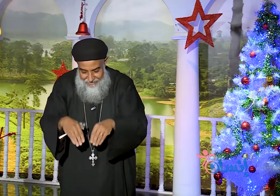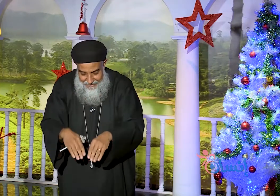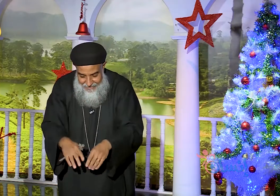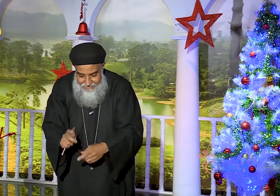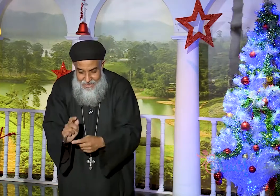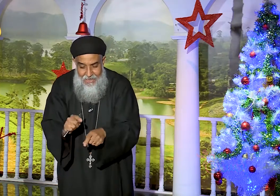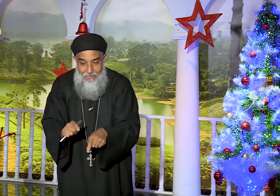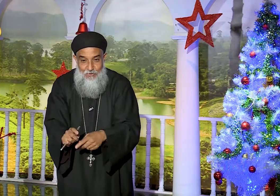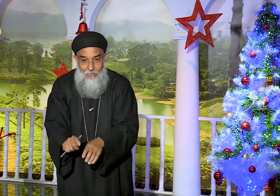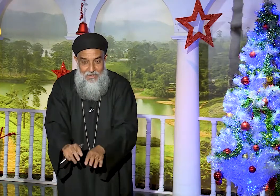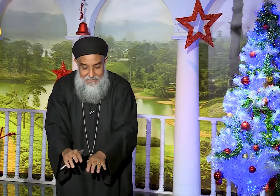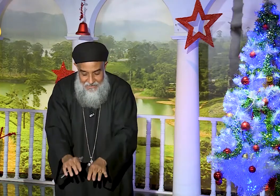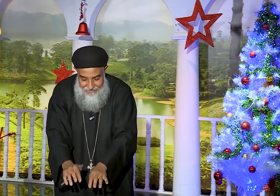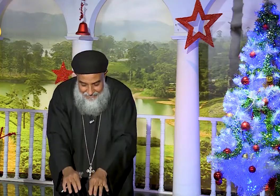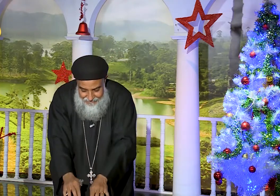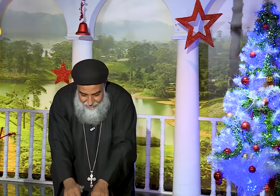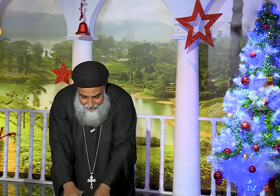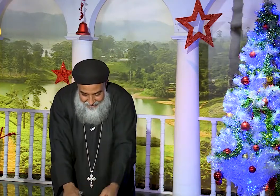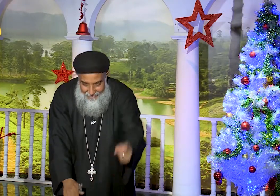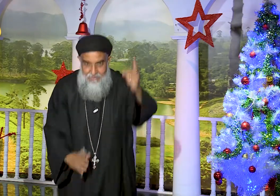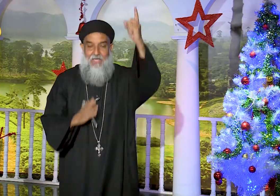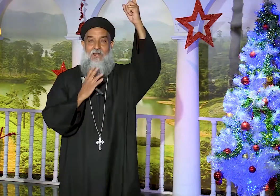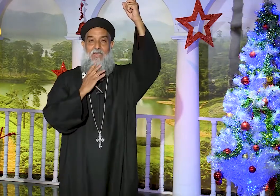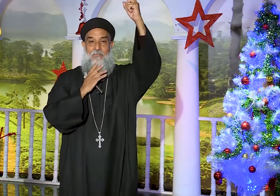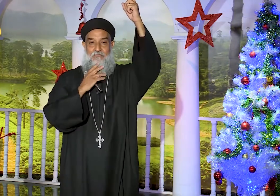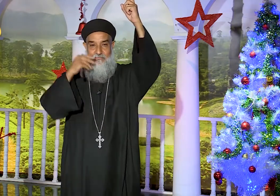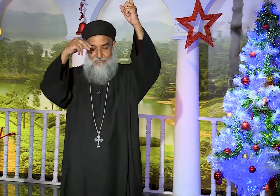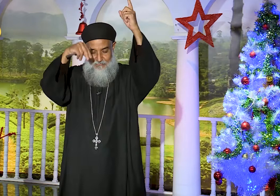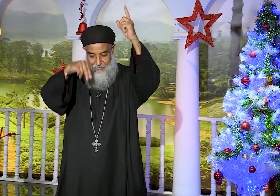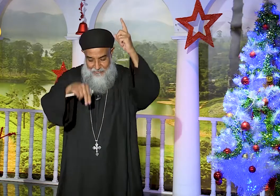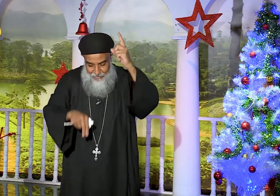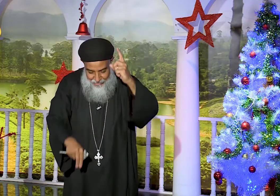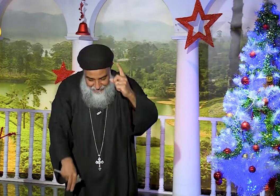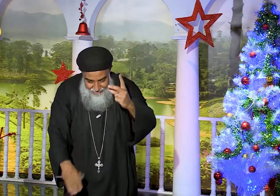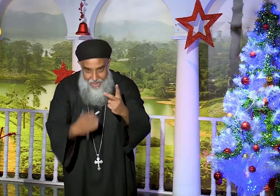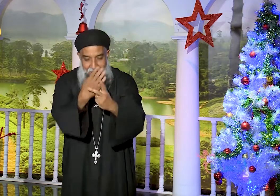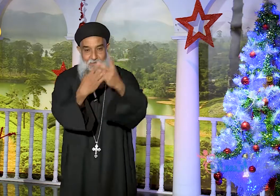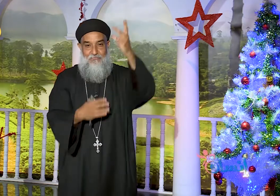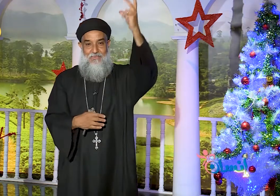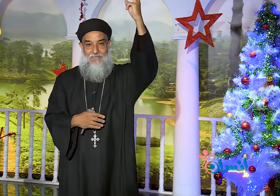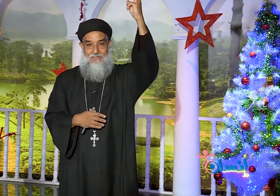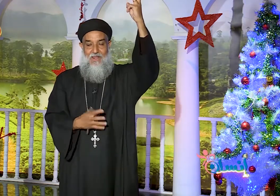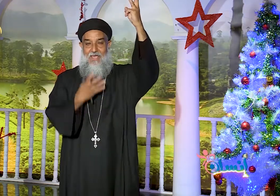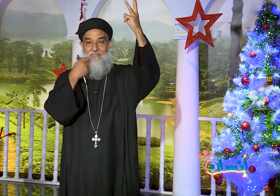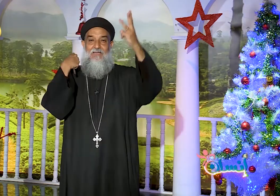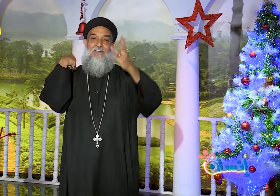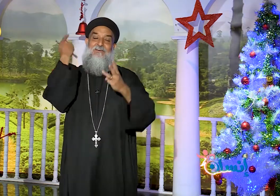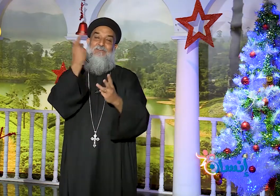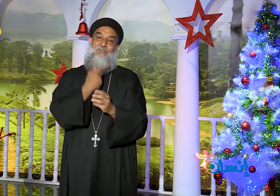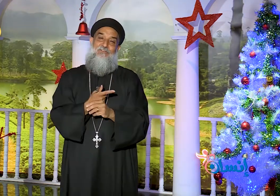لغاية زي يسوع ما نزل تحت. واحد الاب، اتنين الابن، تلاتة الروح القدس.